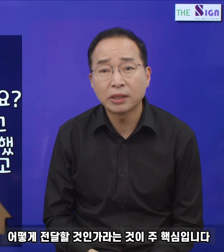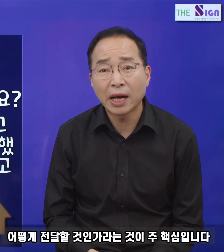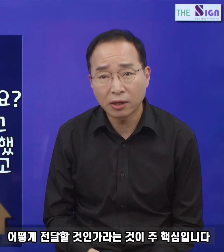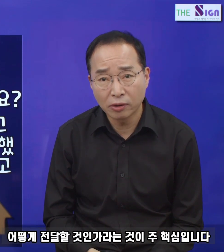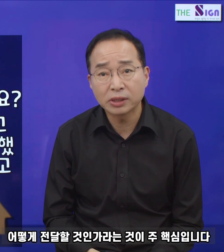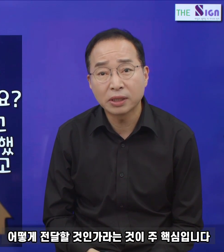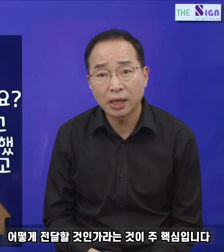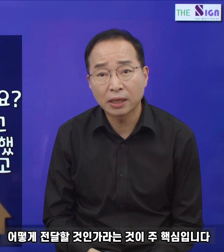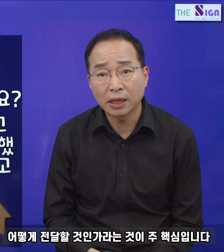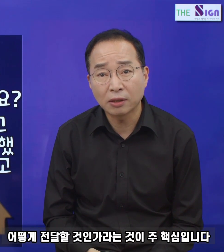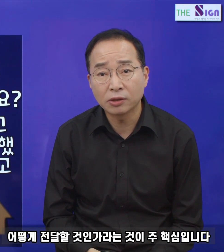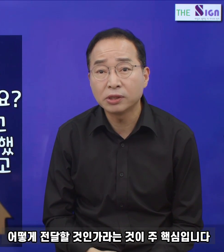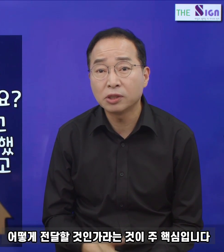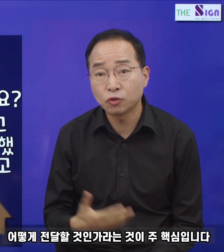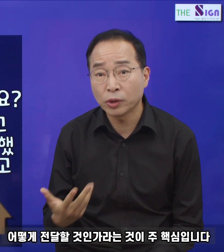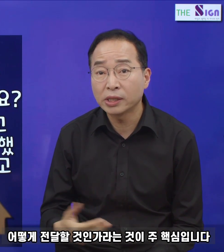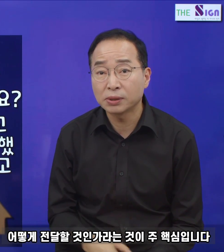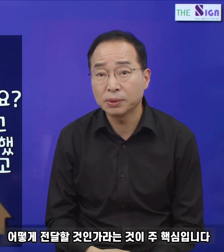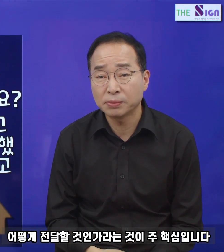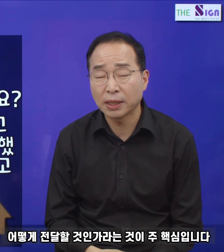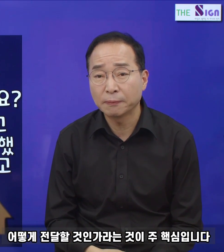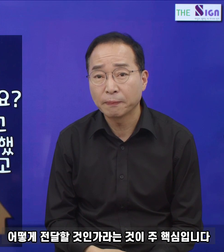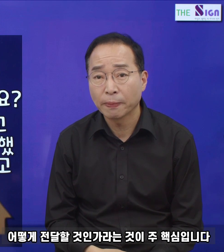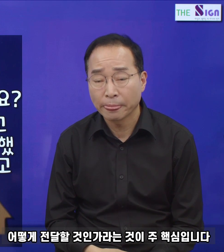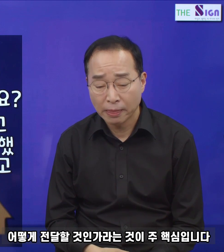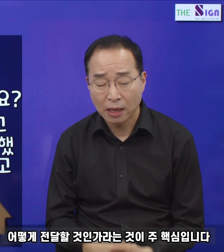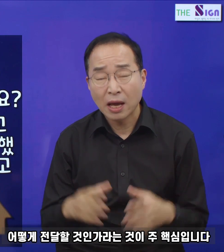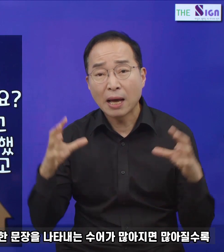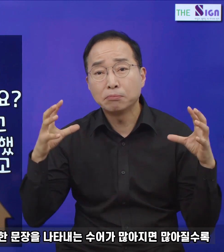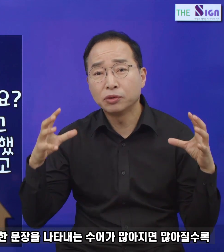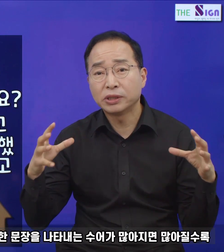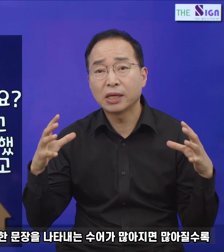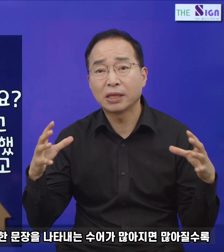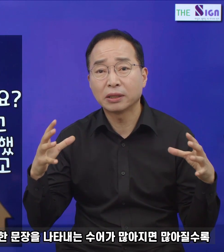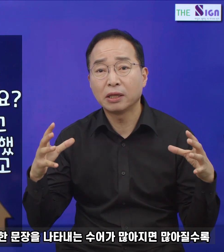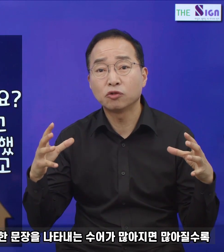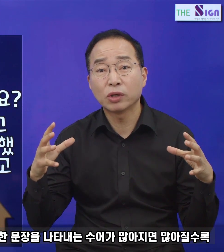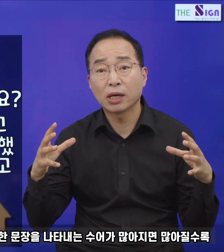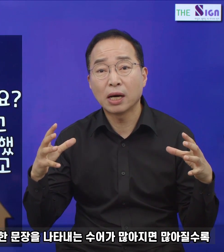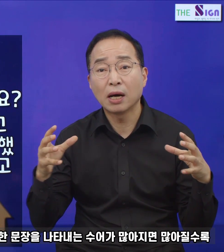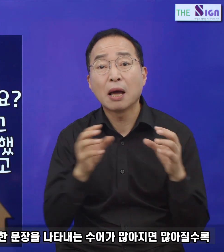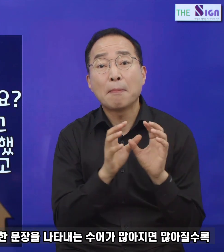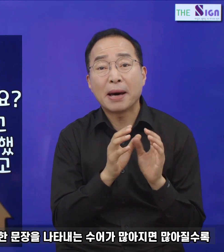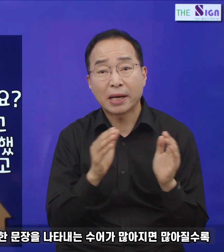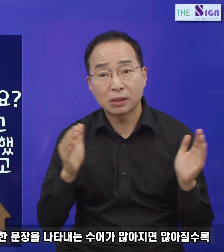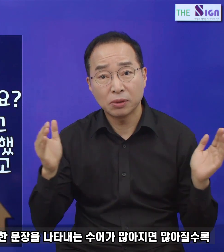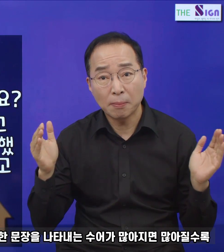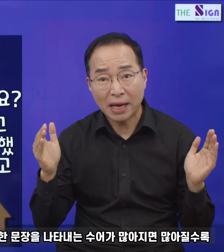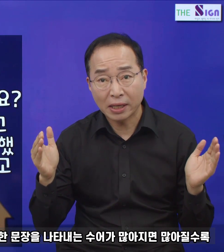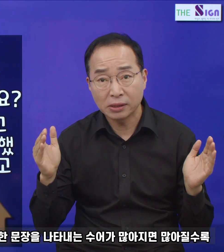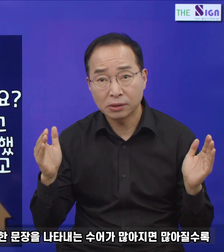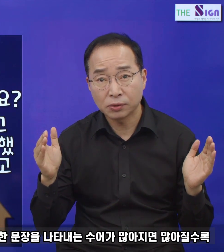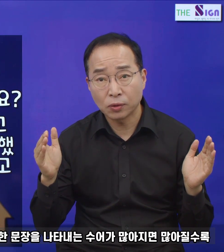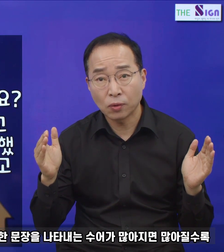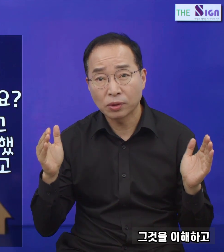전달할 것인가라는 것이 이제 주요 핵심입니다. 한 문장을 나타내는 수화가 많아지면 많아질수록